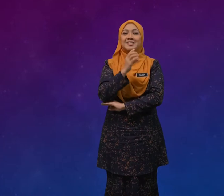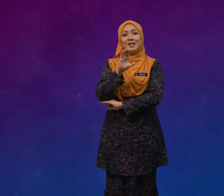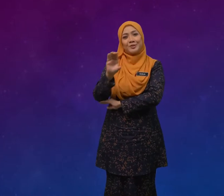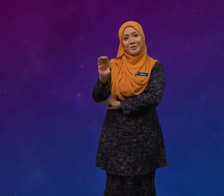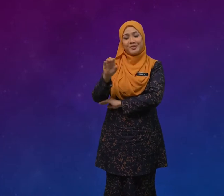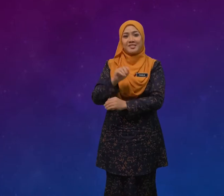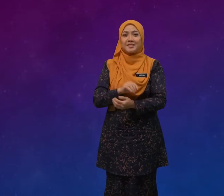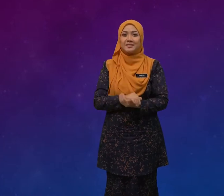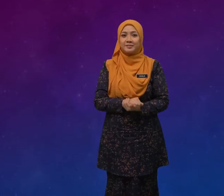perseratus.